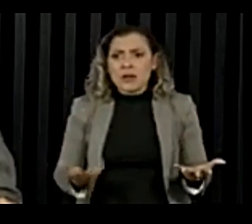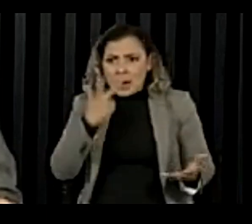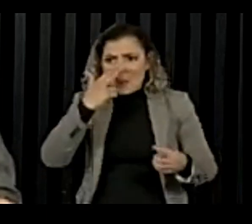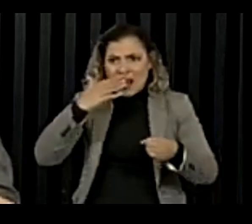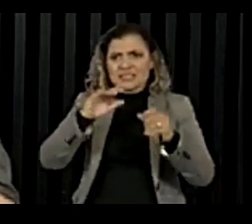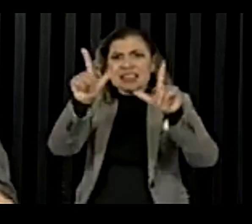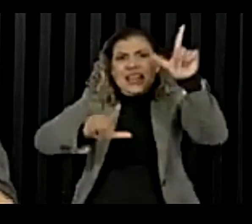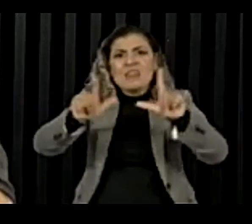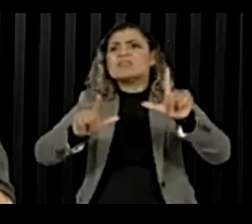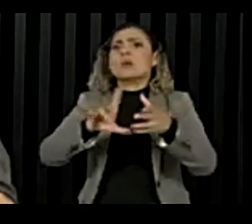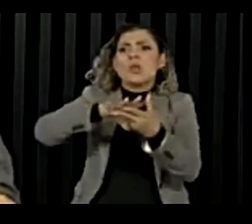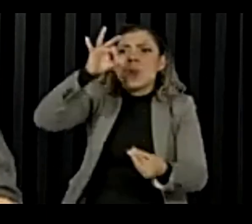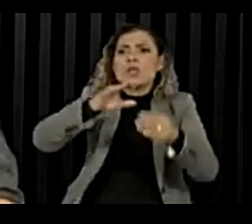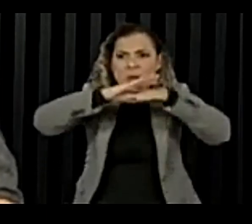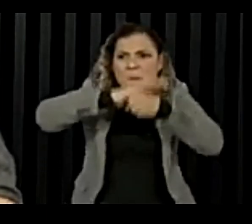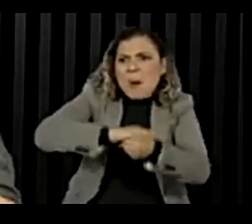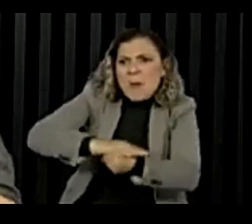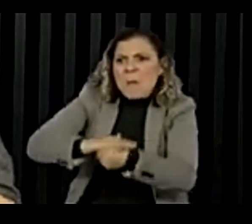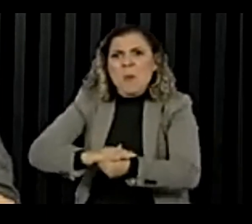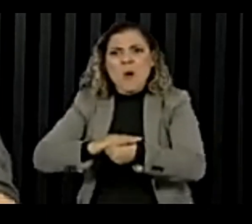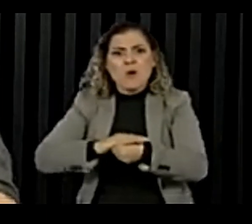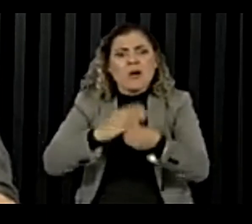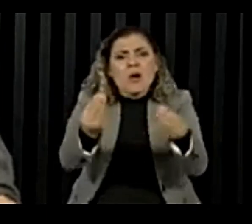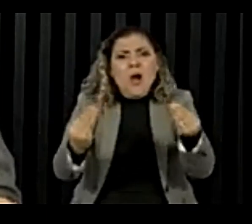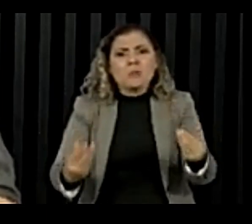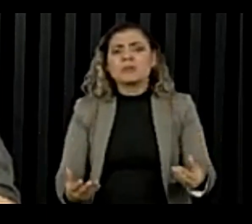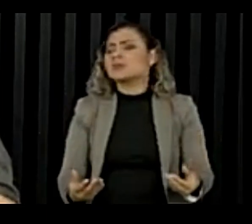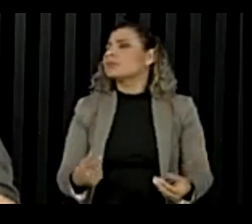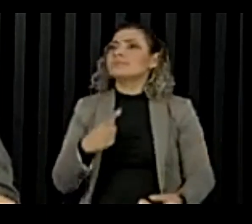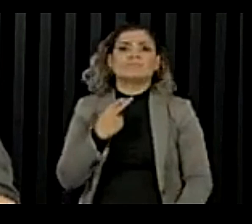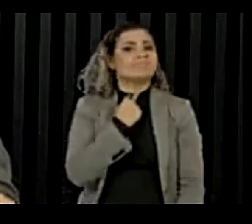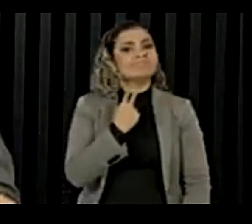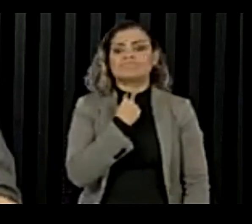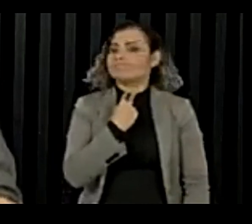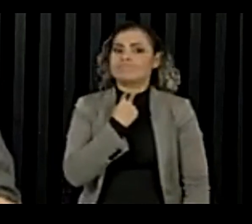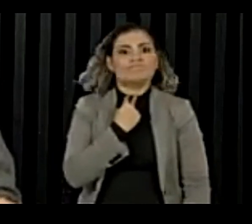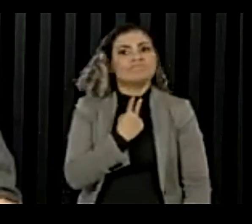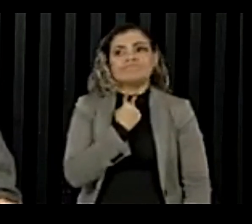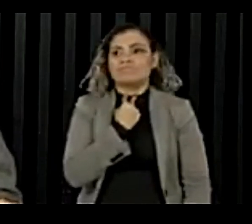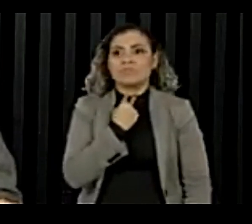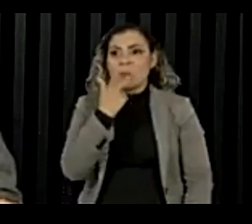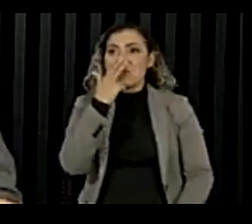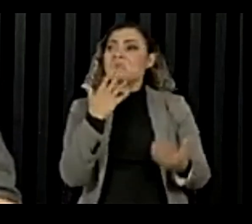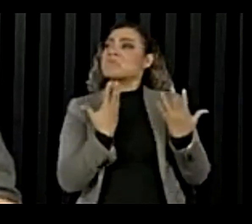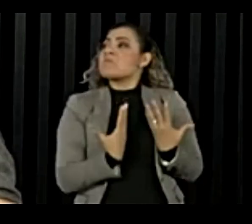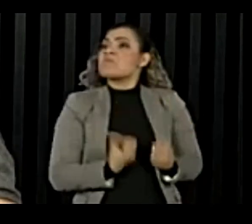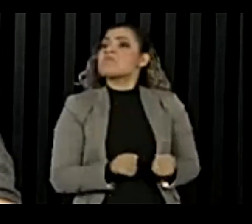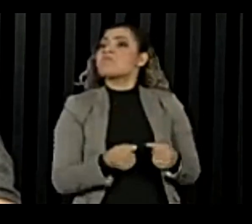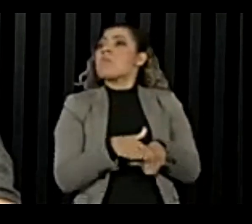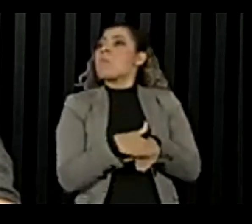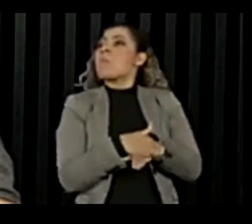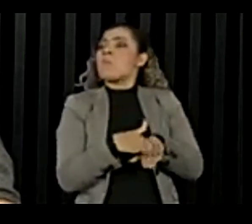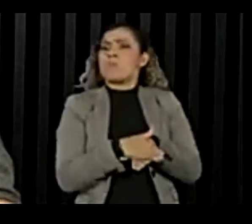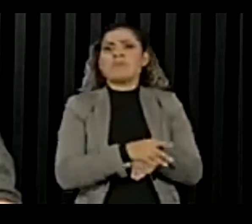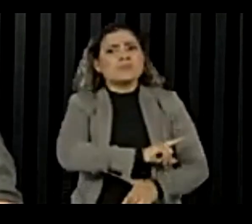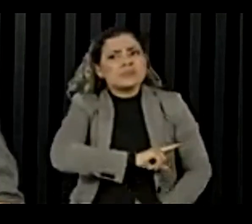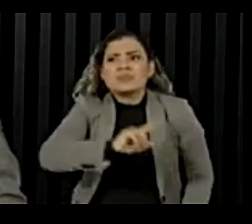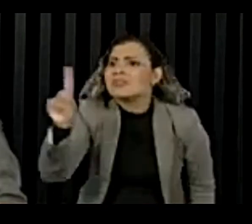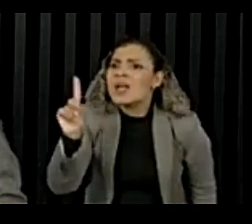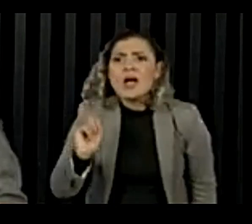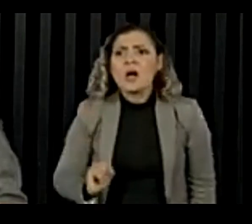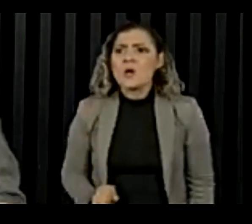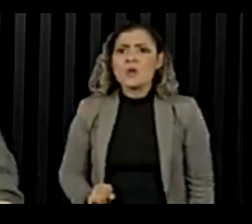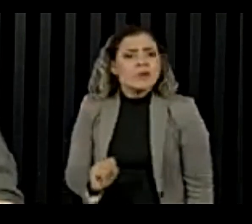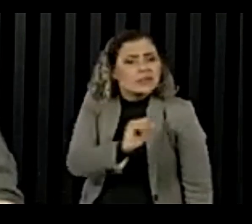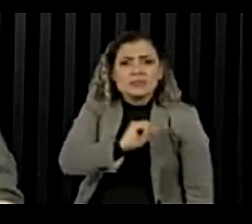de calar a democracia, de tomar o poder para si. A gente não pode olhar para isso e ser tolerante e falar... É um